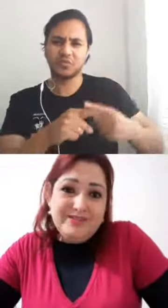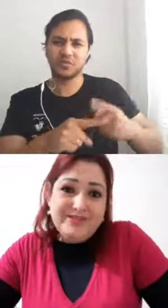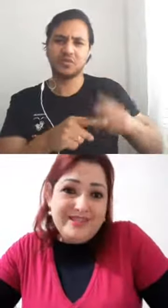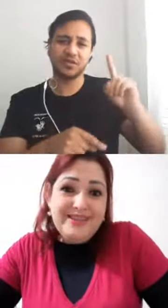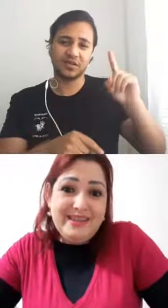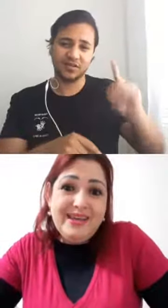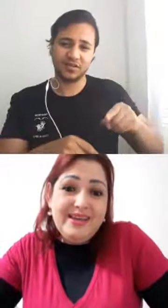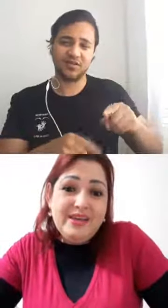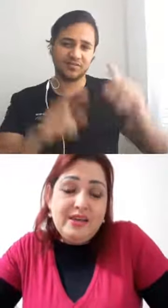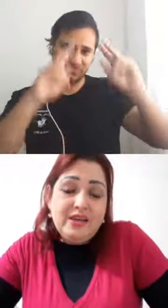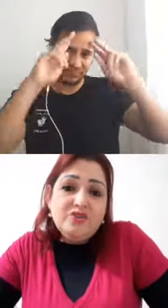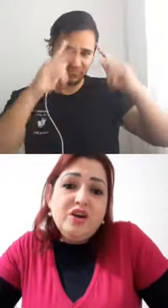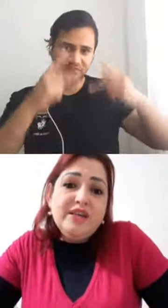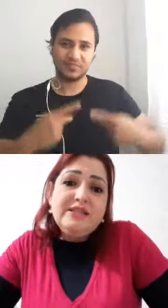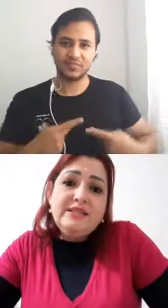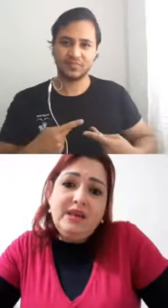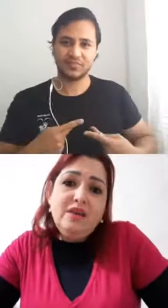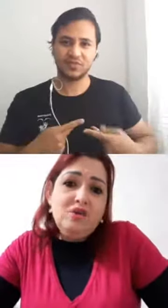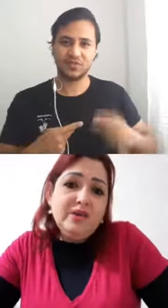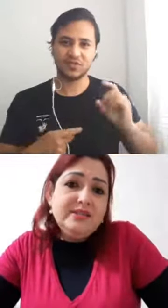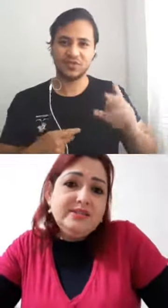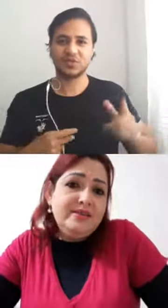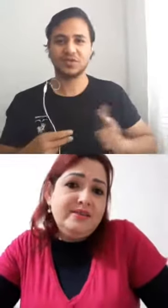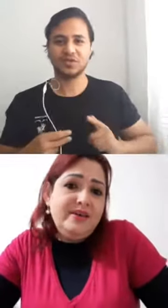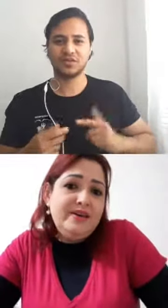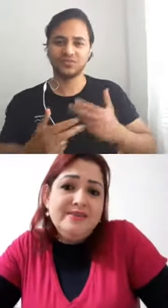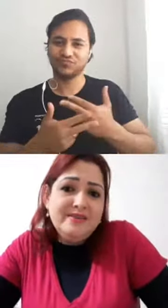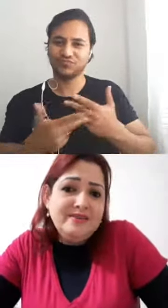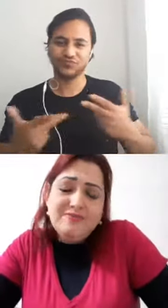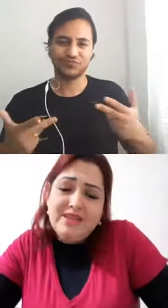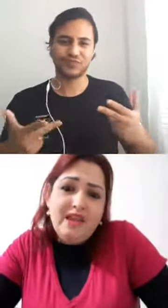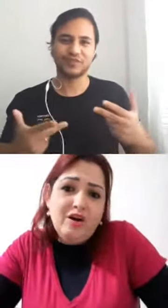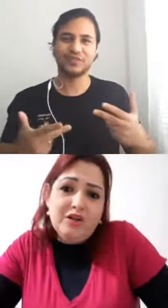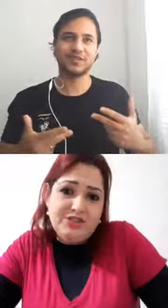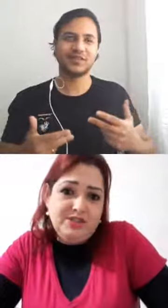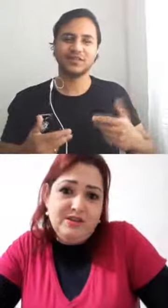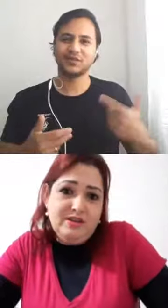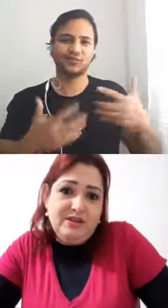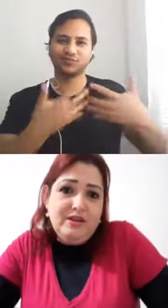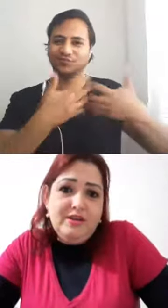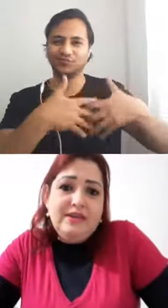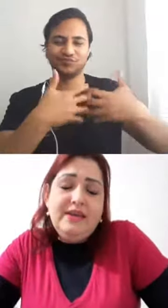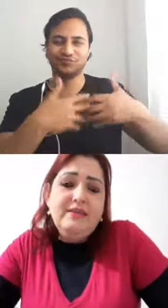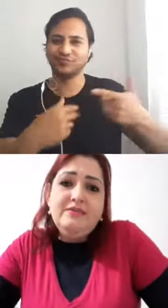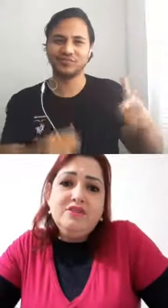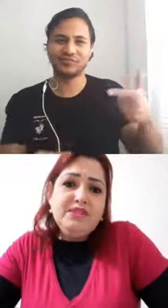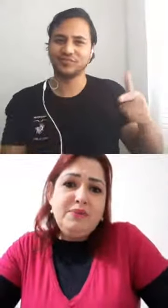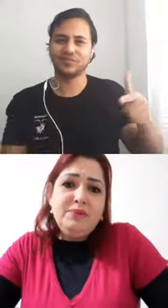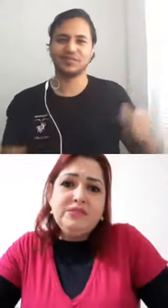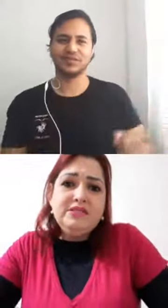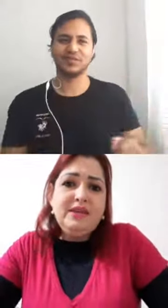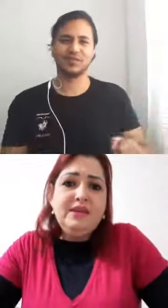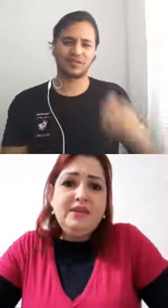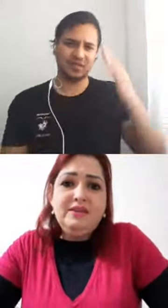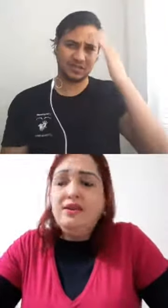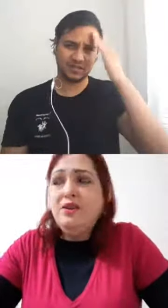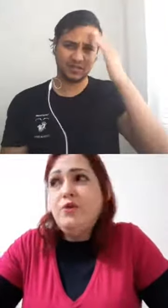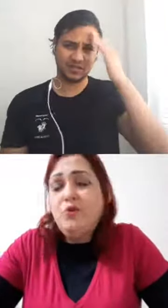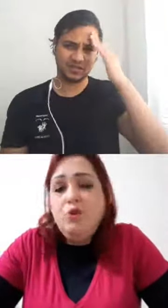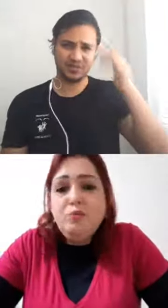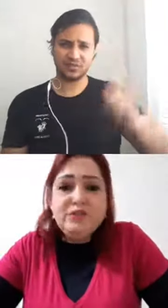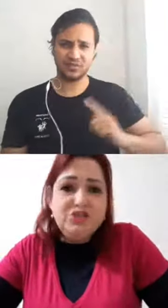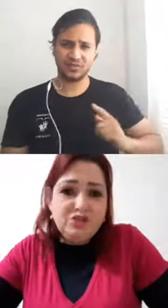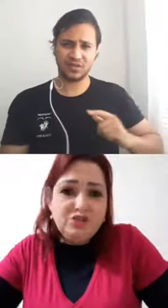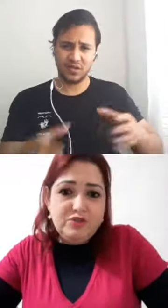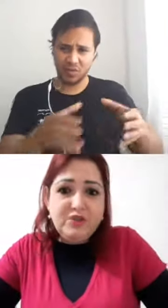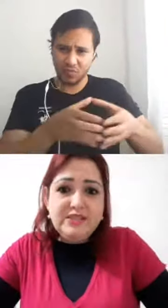humanos, né? Só que tem coisas que não tem lógica. Nós sabemos que tem